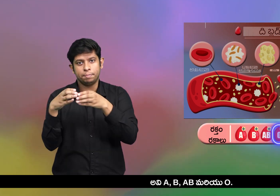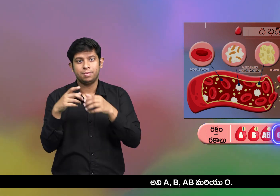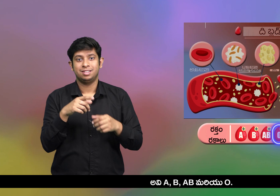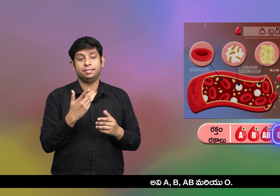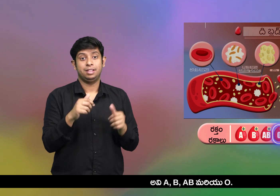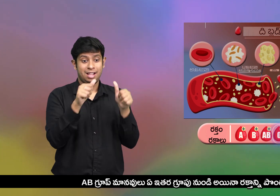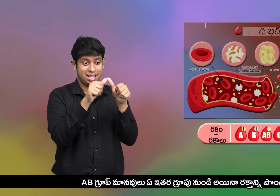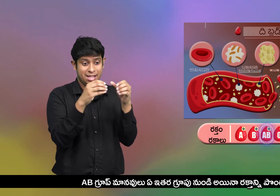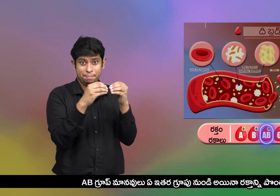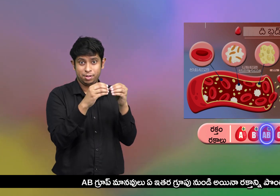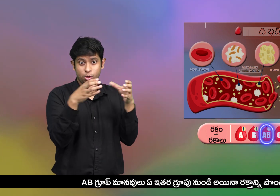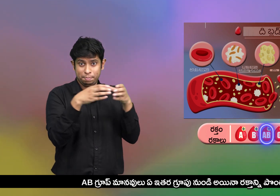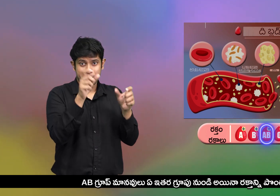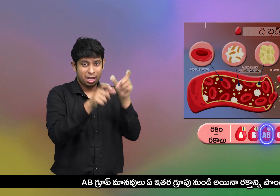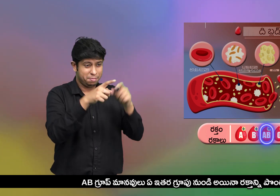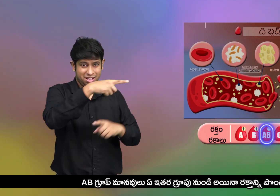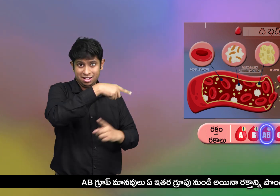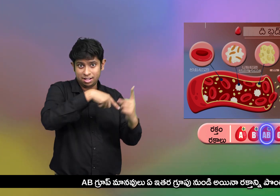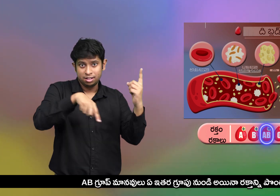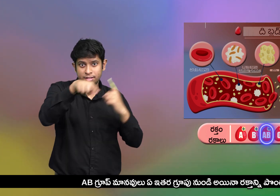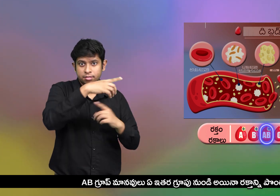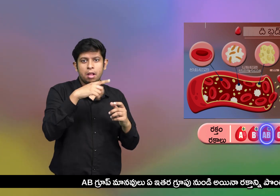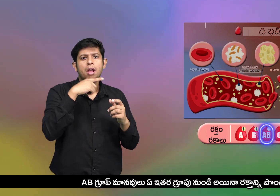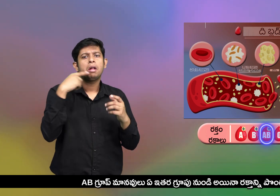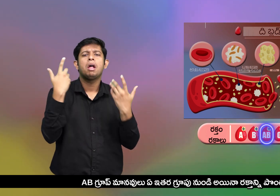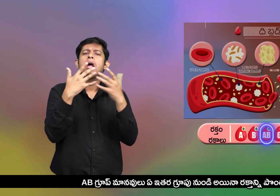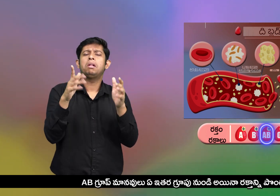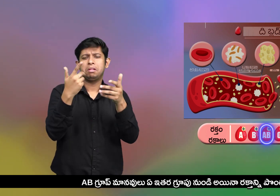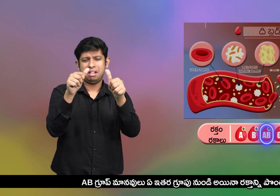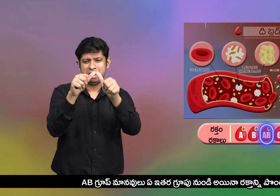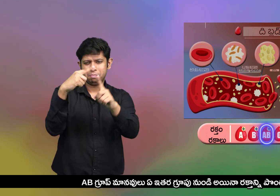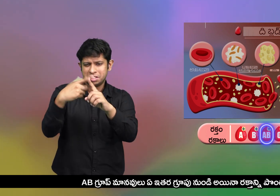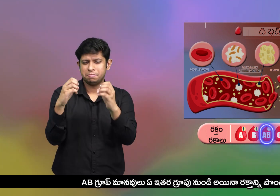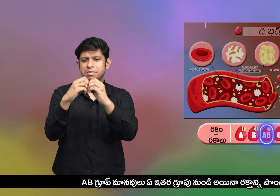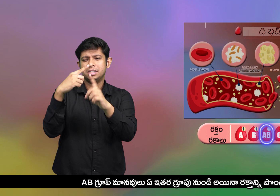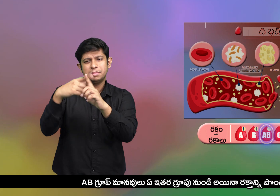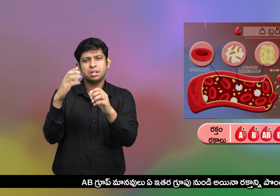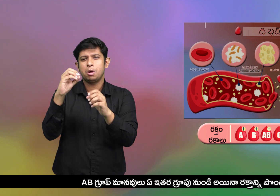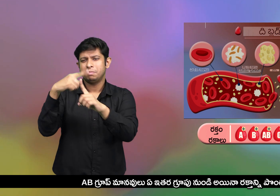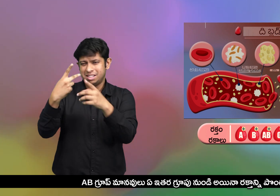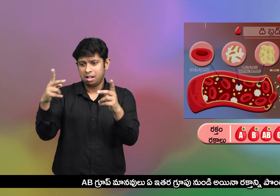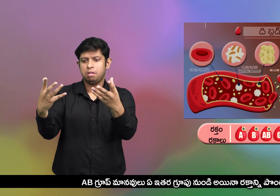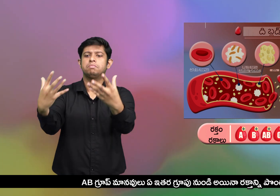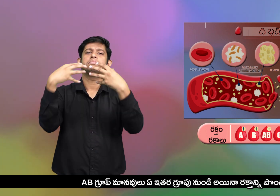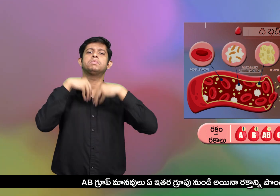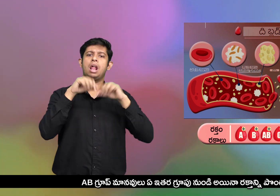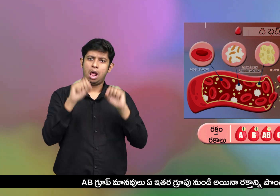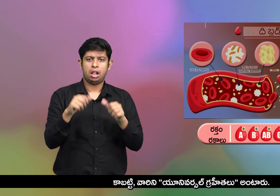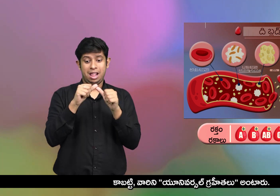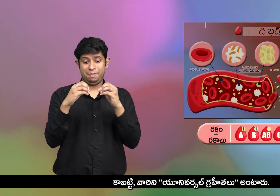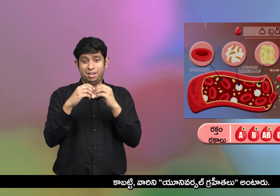ఏబి మరియు ఓ. ఏబి గ్రూప్ మానవులు ఏ ఇతర గ్రూప్ నుండి అయినా రక్తాన్ని